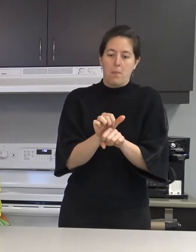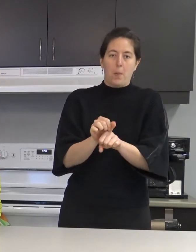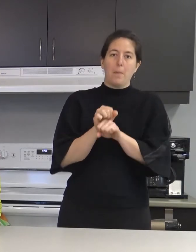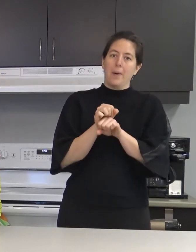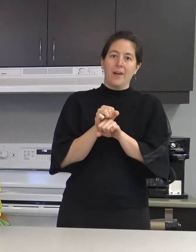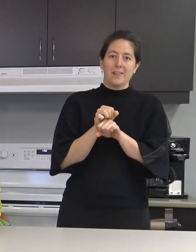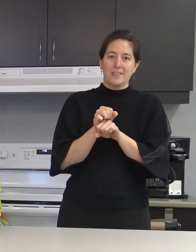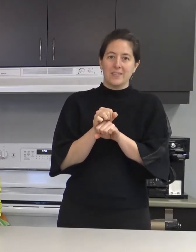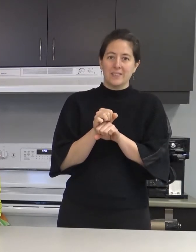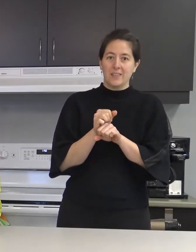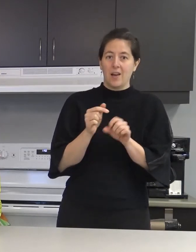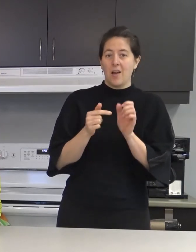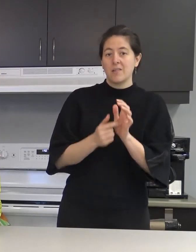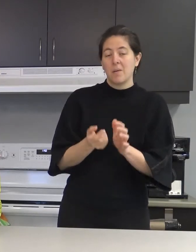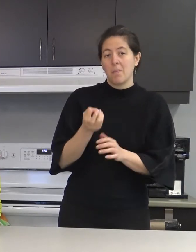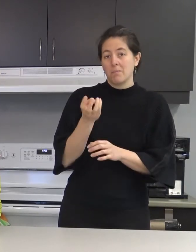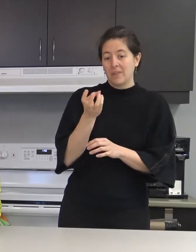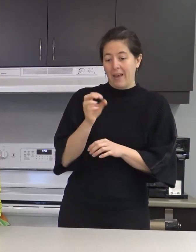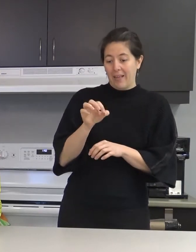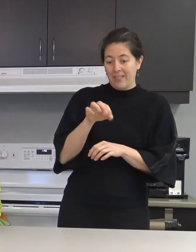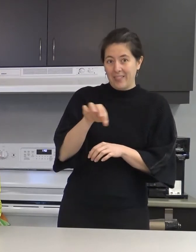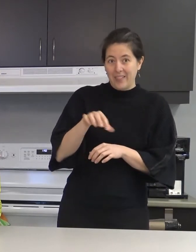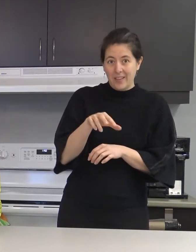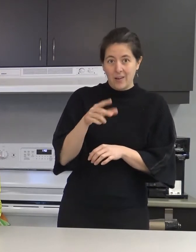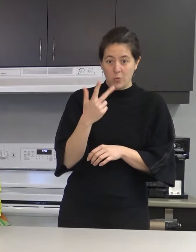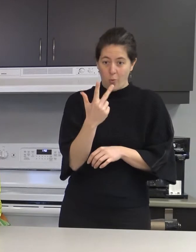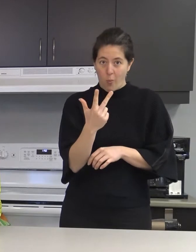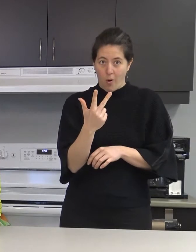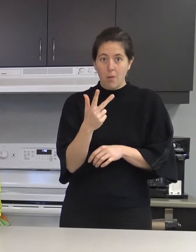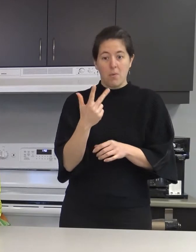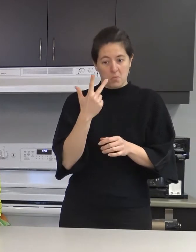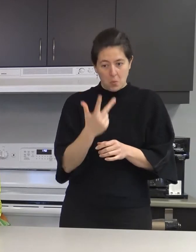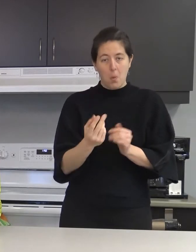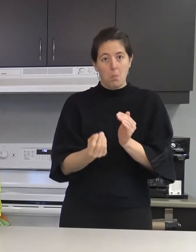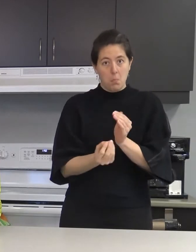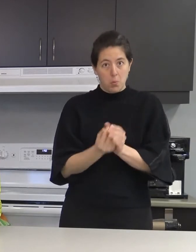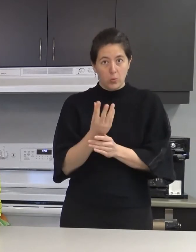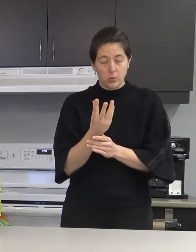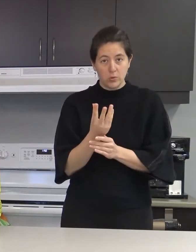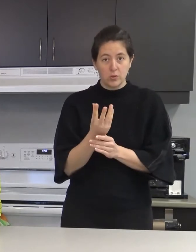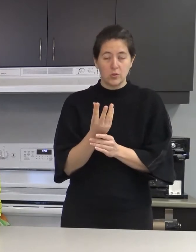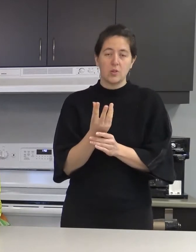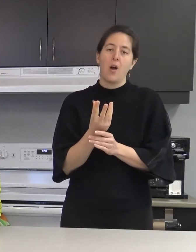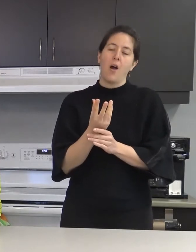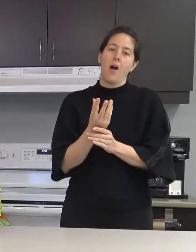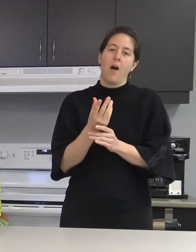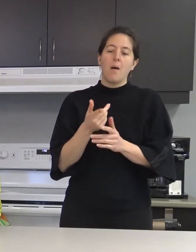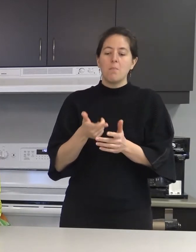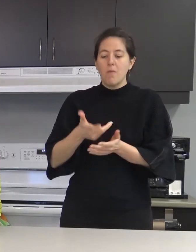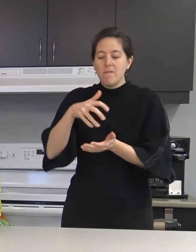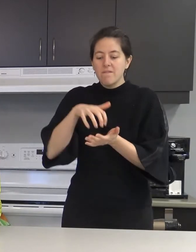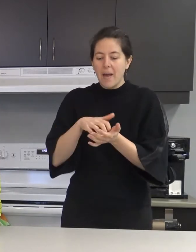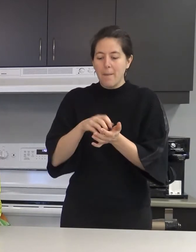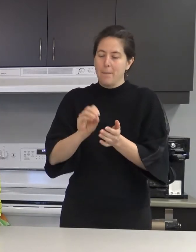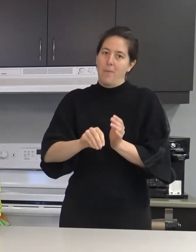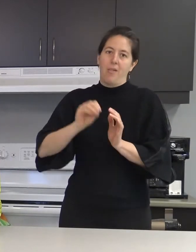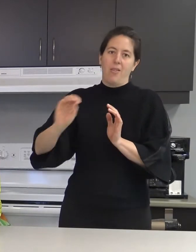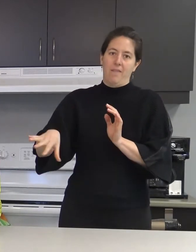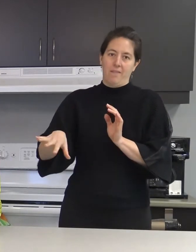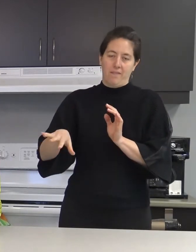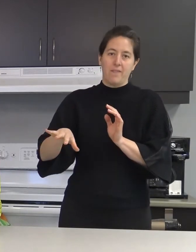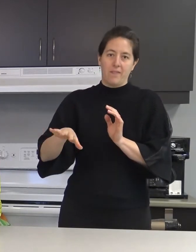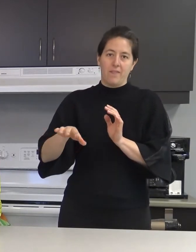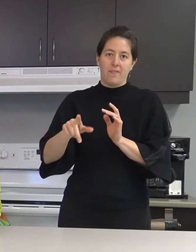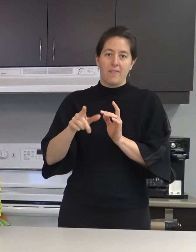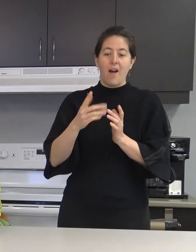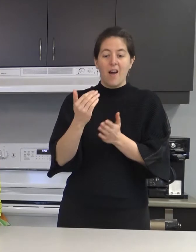Donc, si les petites graines que vous avez semées, les 3 ont fonctionné, bien, vous allez devoir sacrifier les plus faibles pour garder la plante